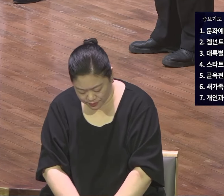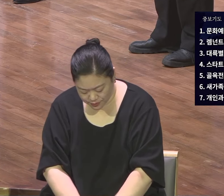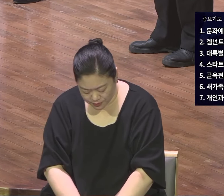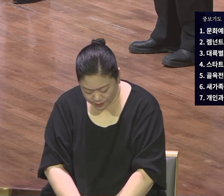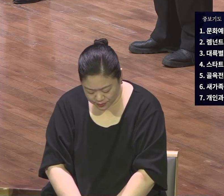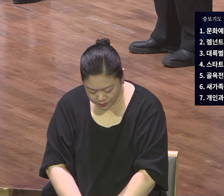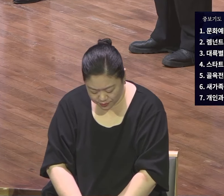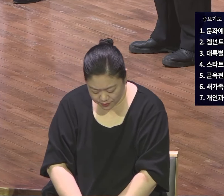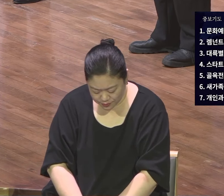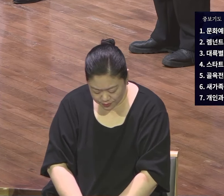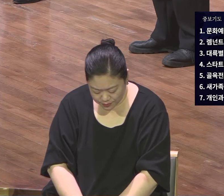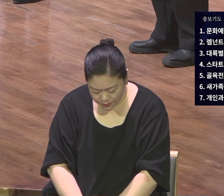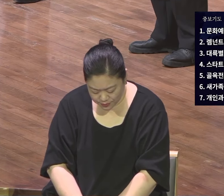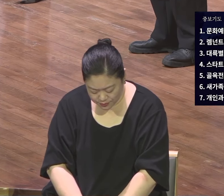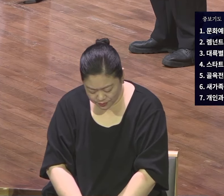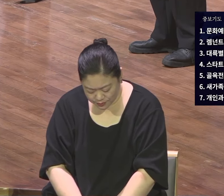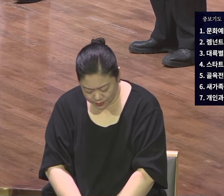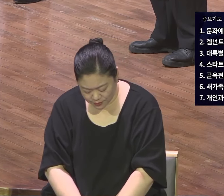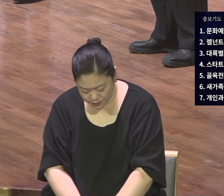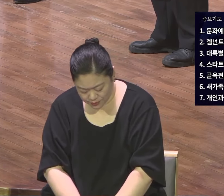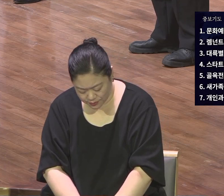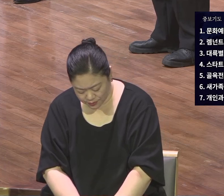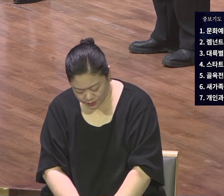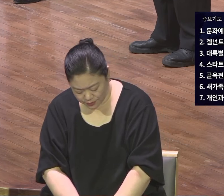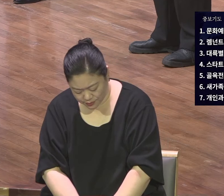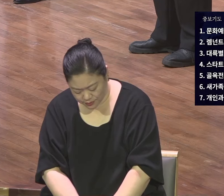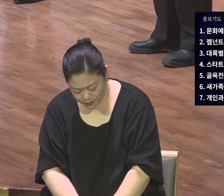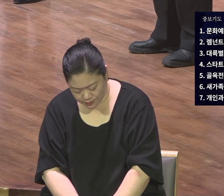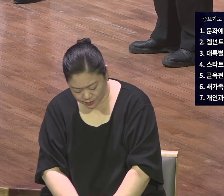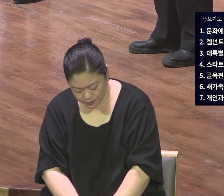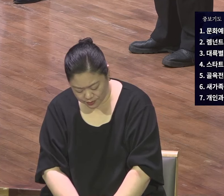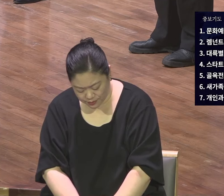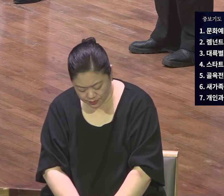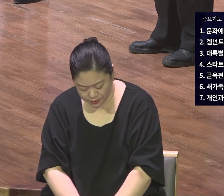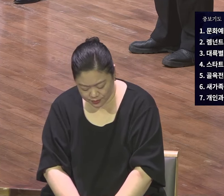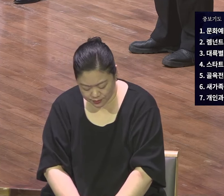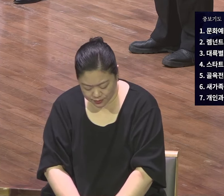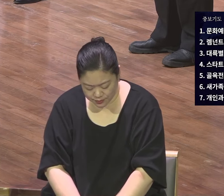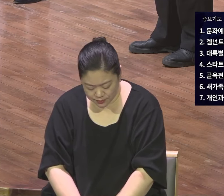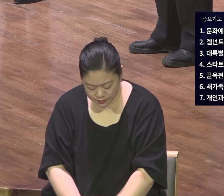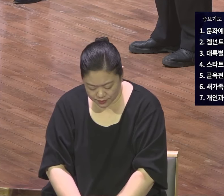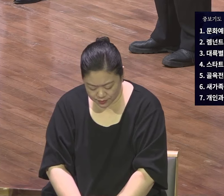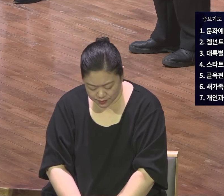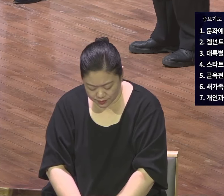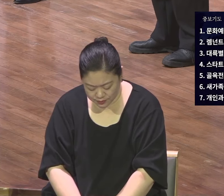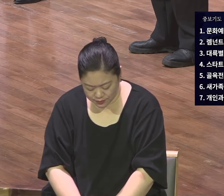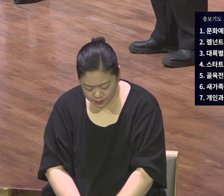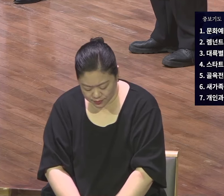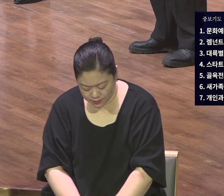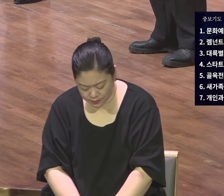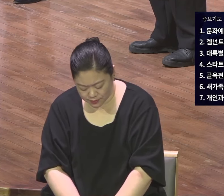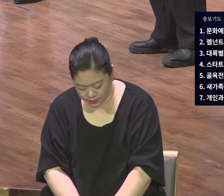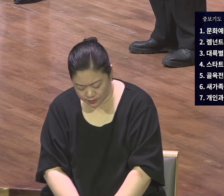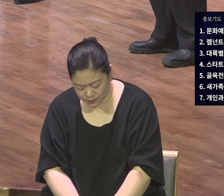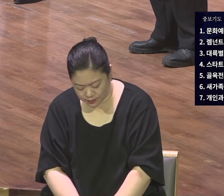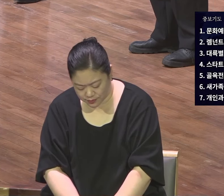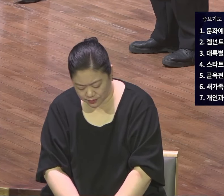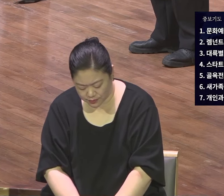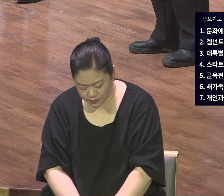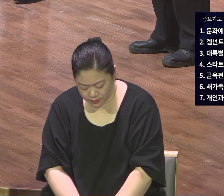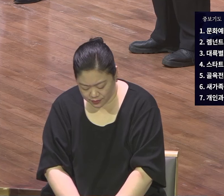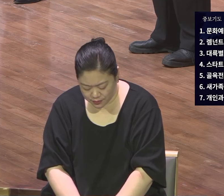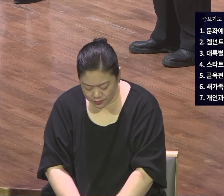마음과 중심을 담고 하나님 앞에 기도를 드립니다. 이 기도 속에 구호자의 축복이 임하게